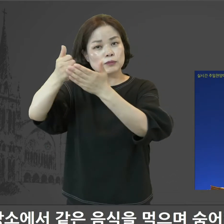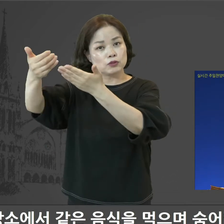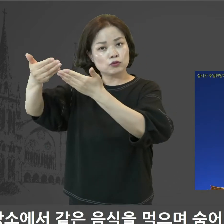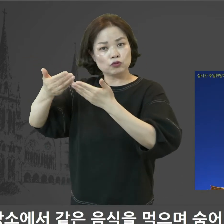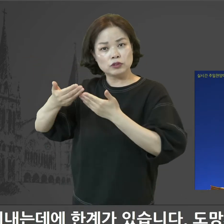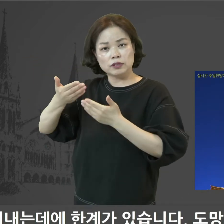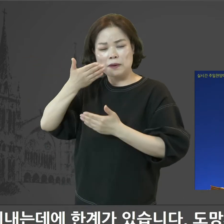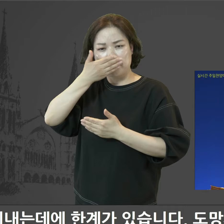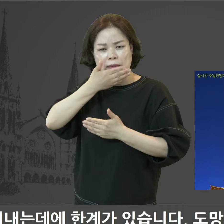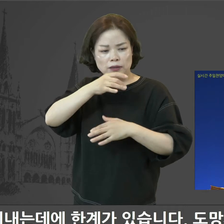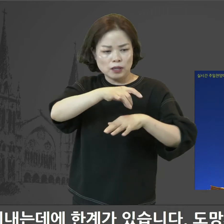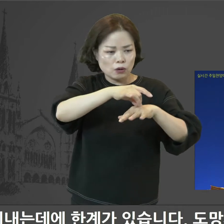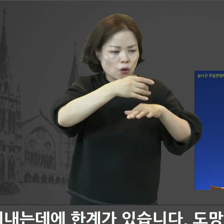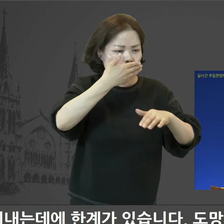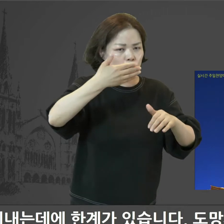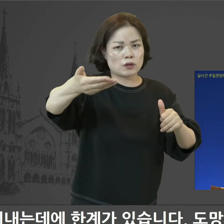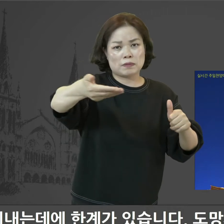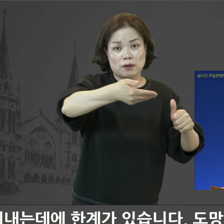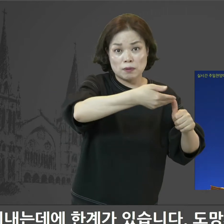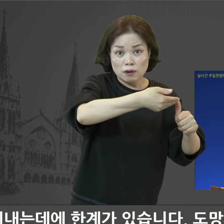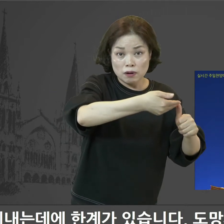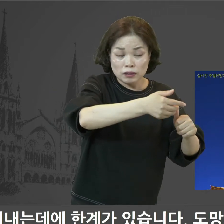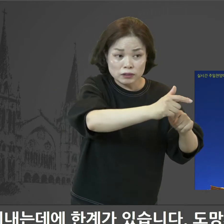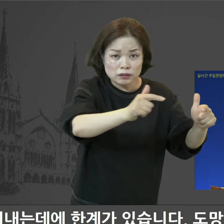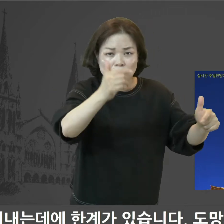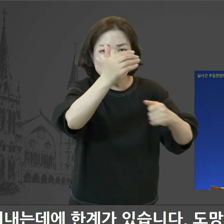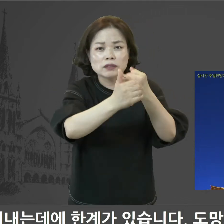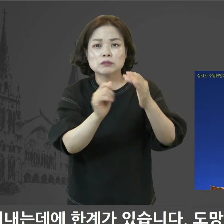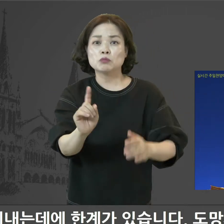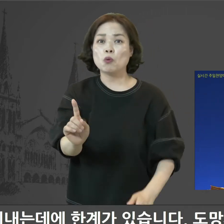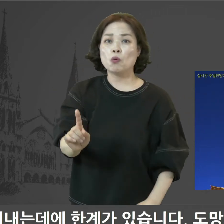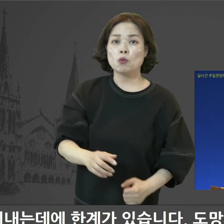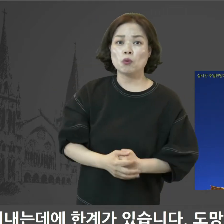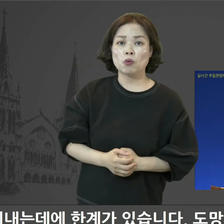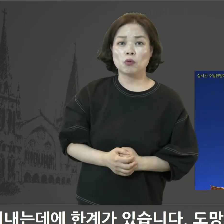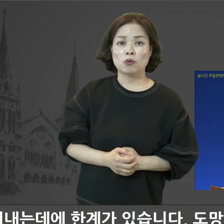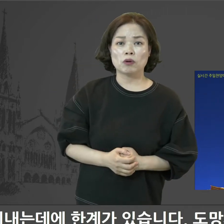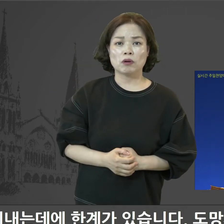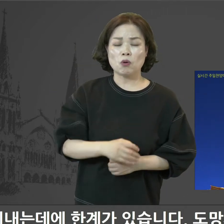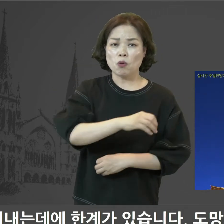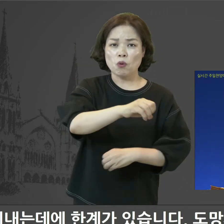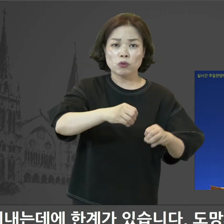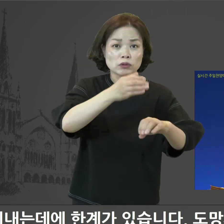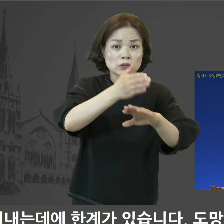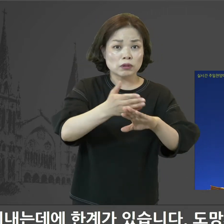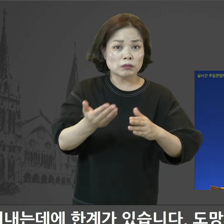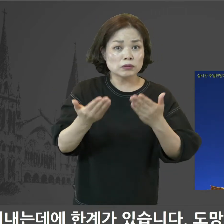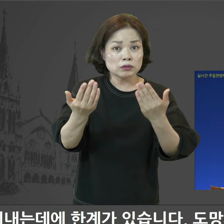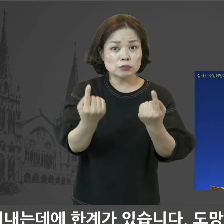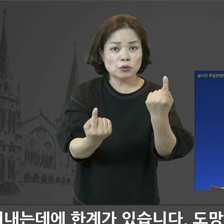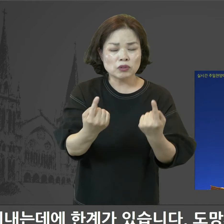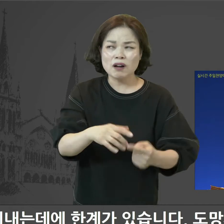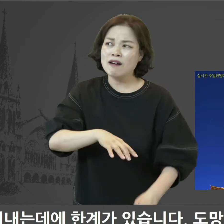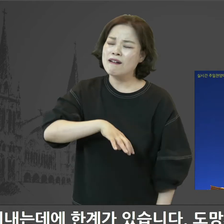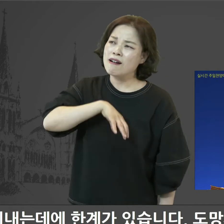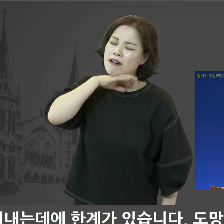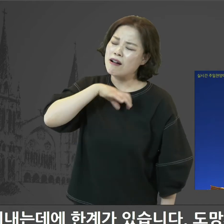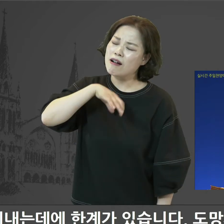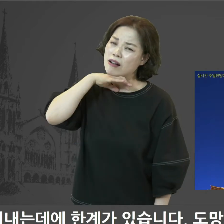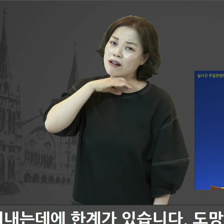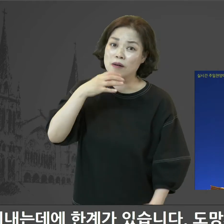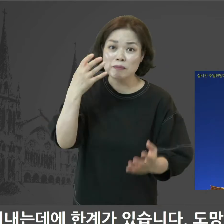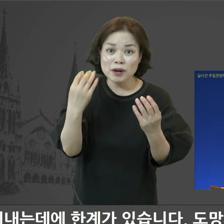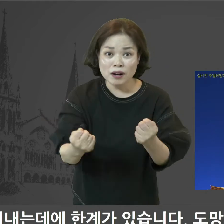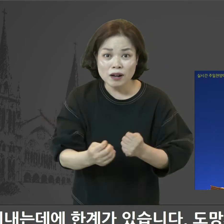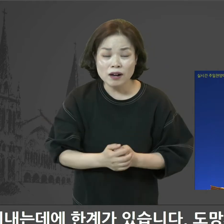주시는 만나와 메추라기를 먹으면서 그들은 하나님께 어떻게 했습니까? 오히려 감사하는 마음보다는 불평하는 마음이 또